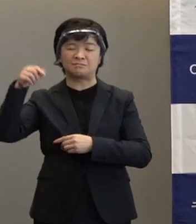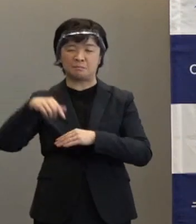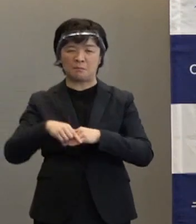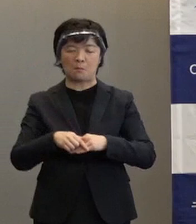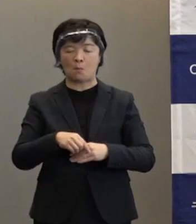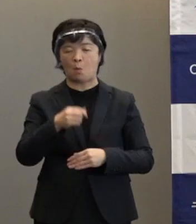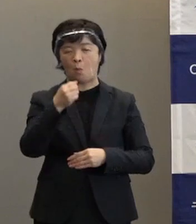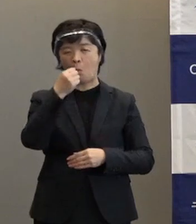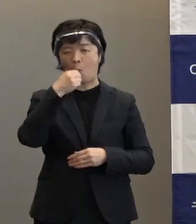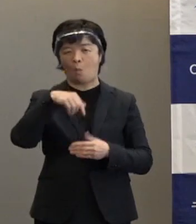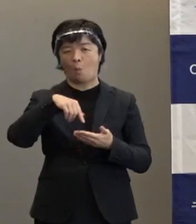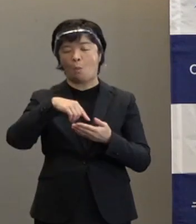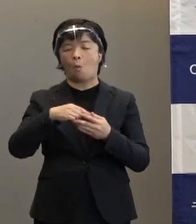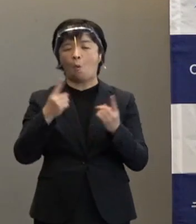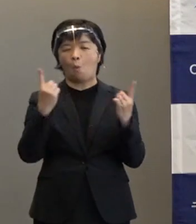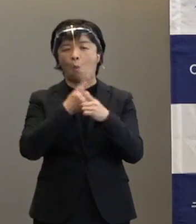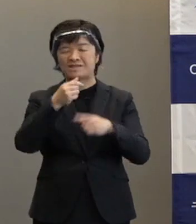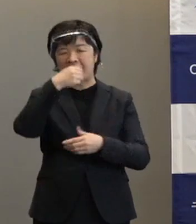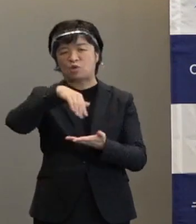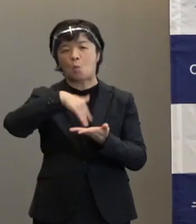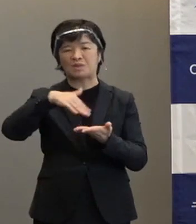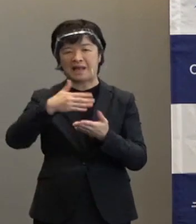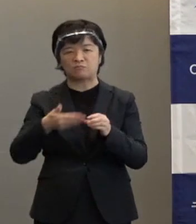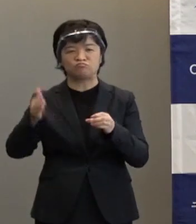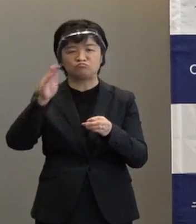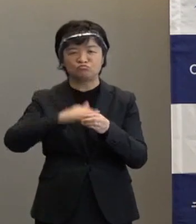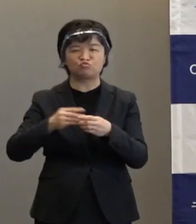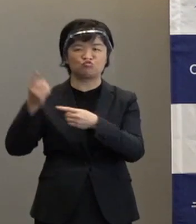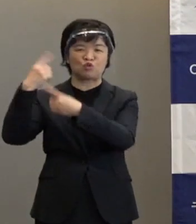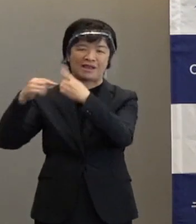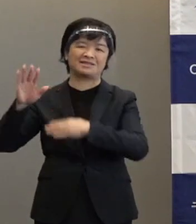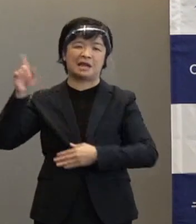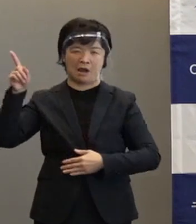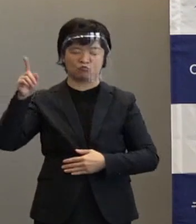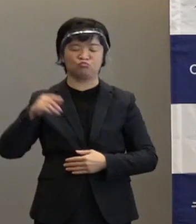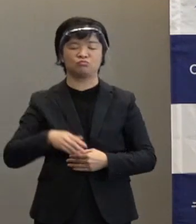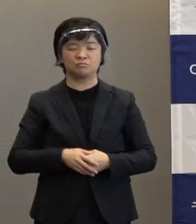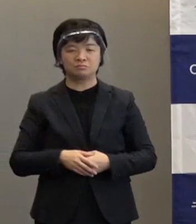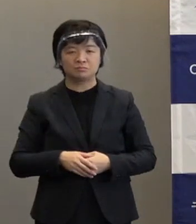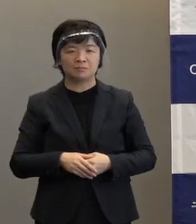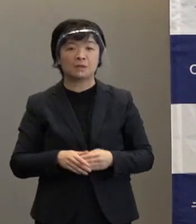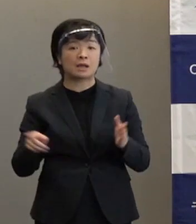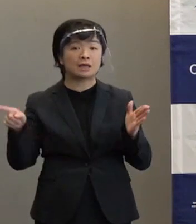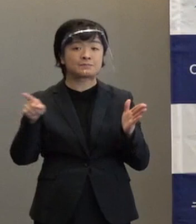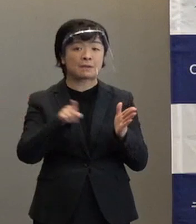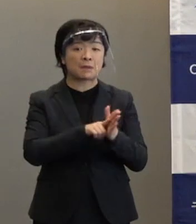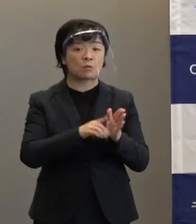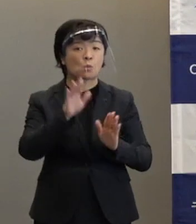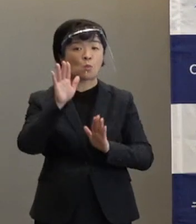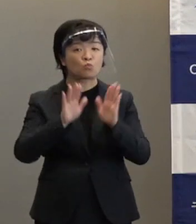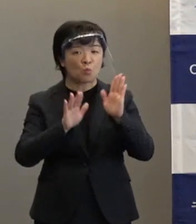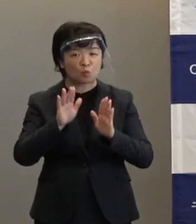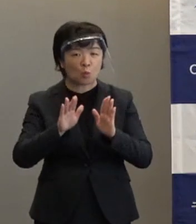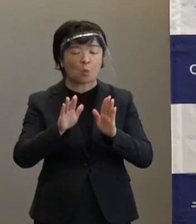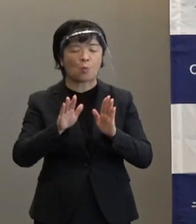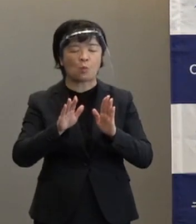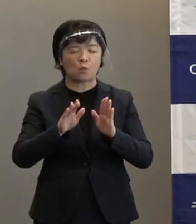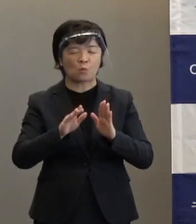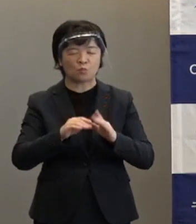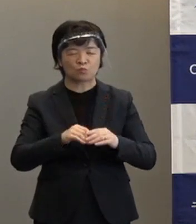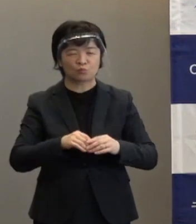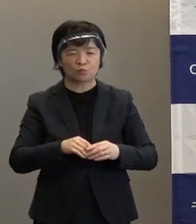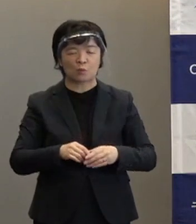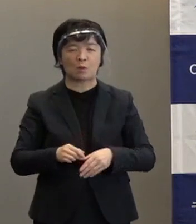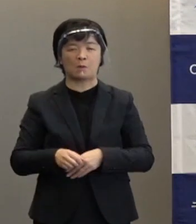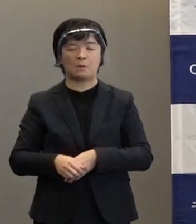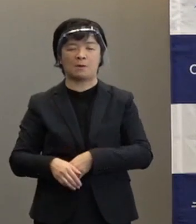むようです、まあ、改めてですね、まあ、知事の思いと、まあ、これまでの進捗、まあ、また官民連携みたいな視点が不